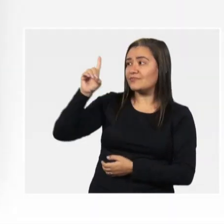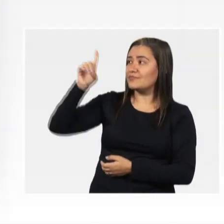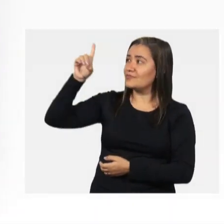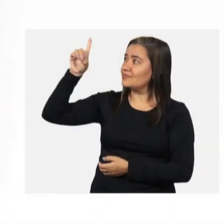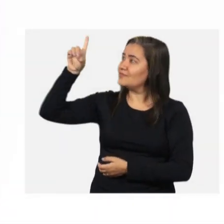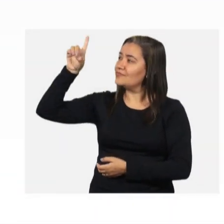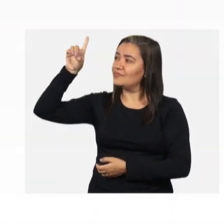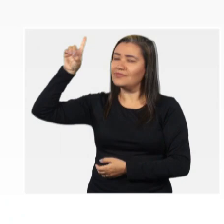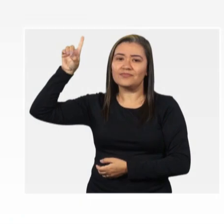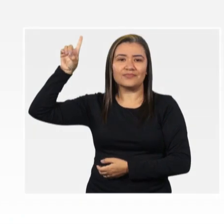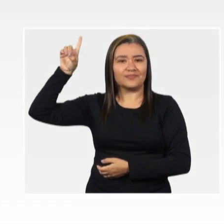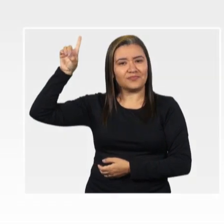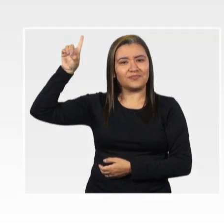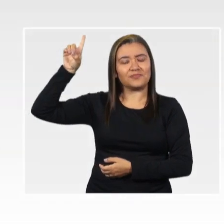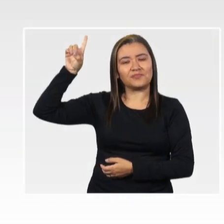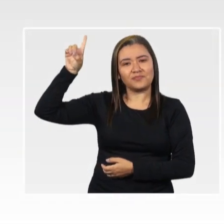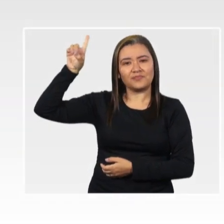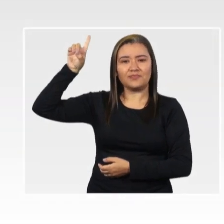aos olhos do Pai.